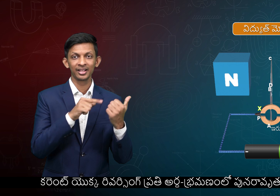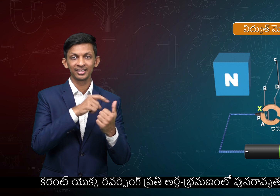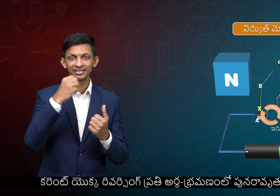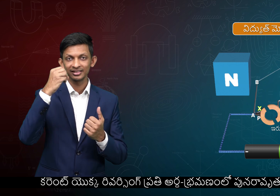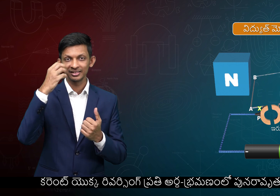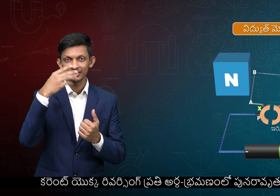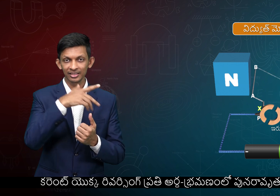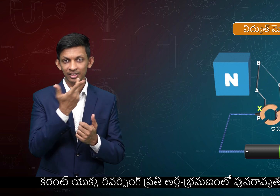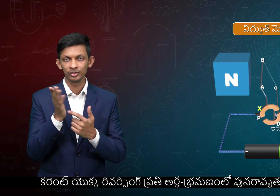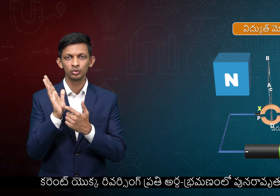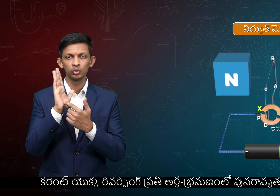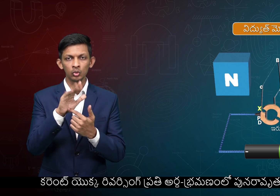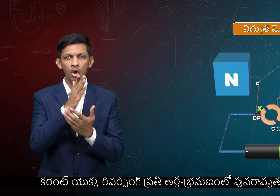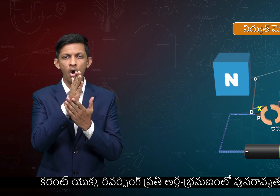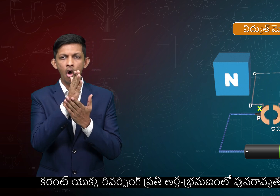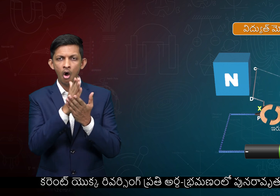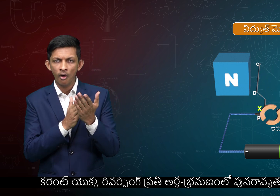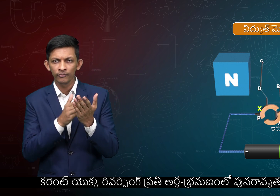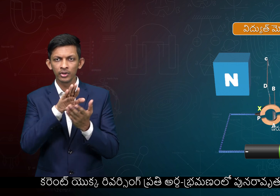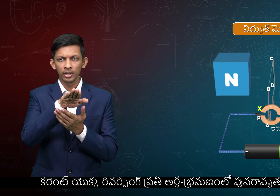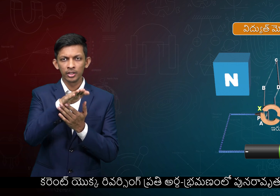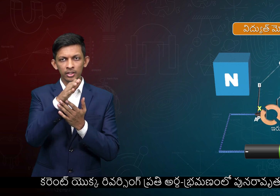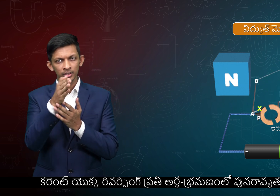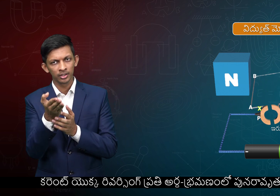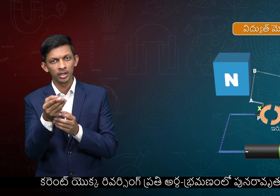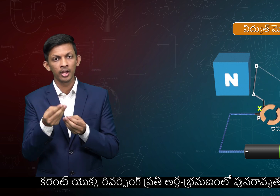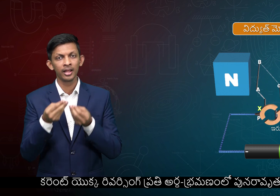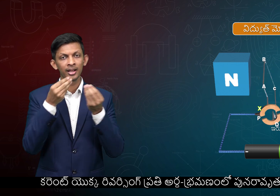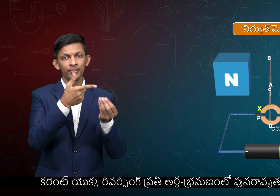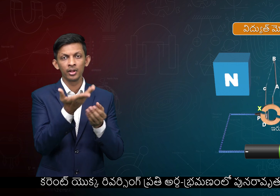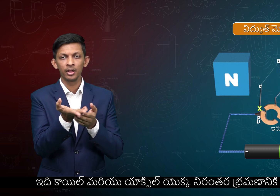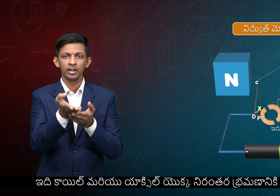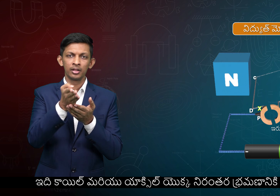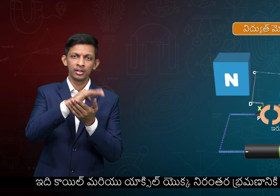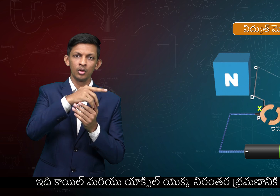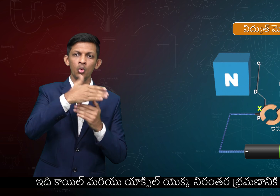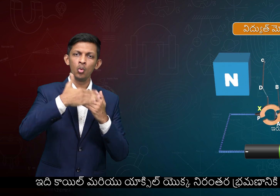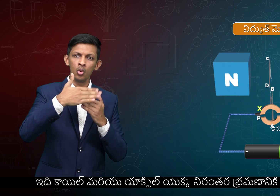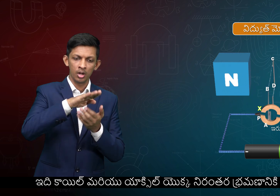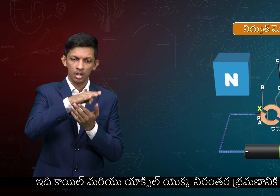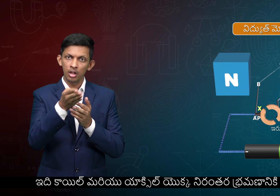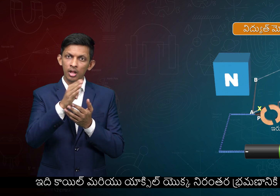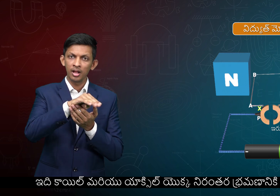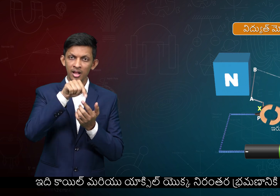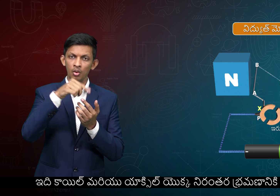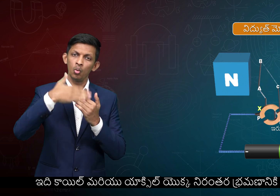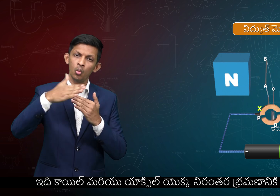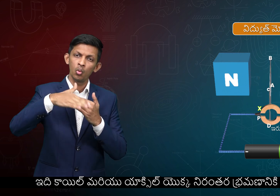కంటెంట్ యొక్క రివర్సింగ్ ప్రతి అర్ధ భ్రమణంలో పునరావృతమవుతుంది. ఇది కాయిల్ మరియు యాక్సిల్ యొక్క